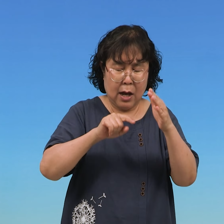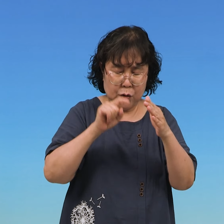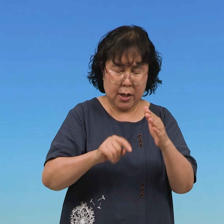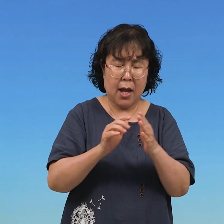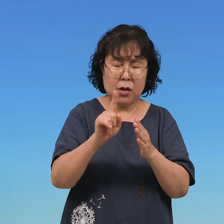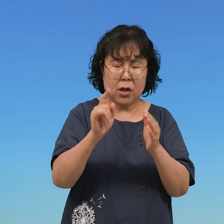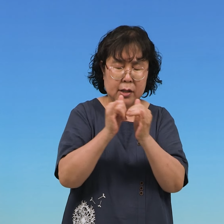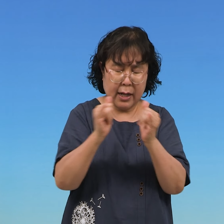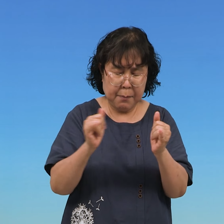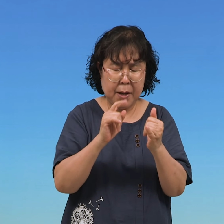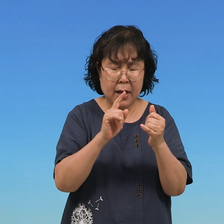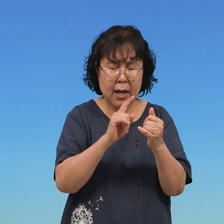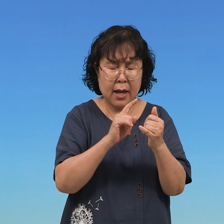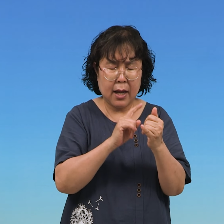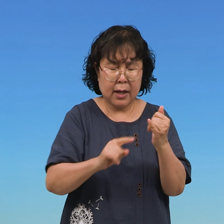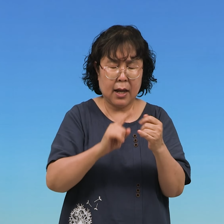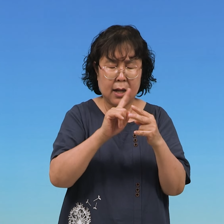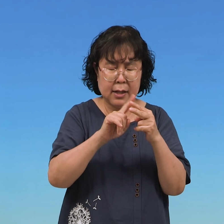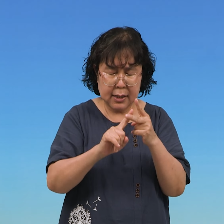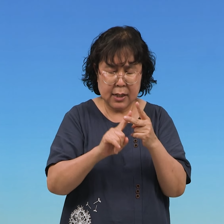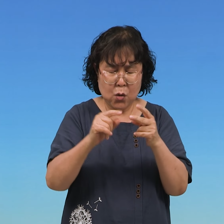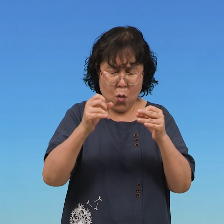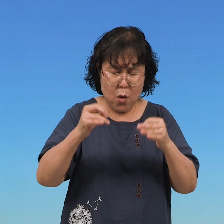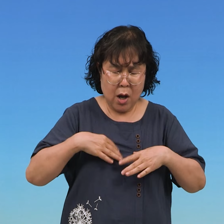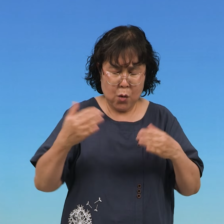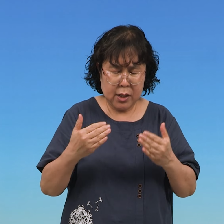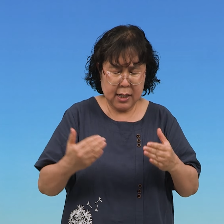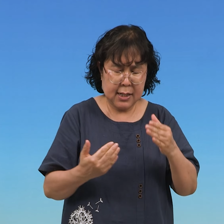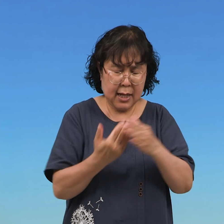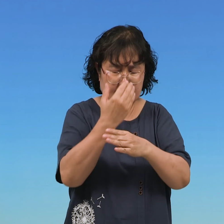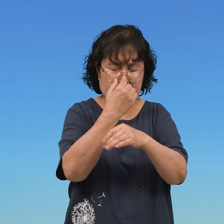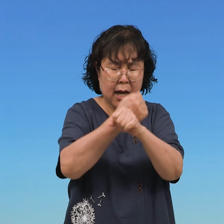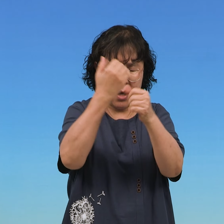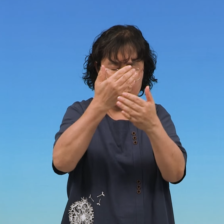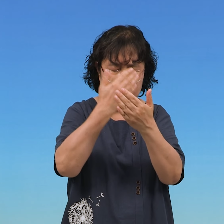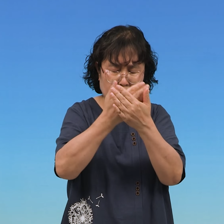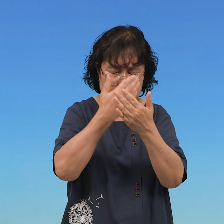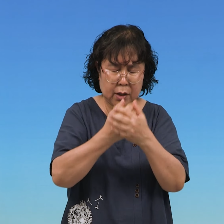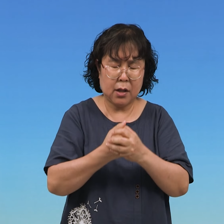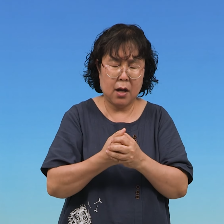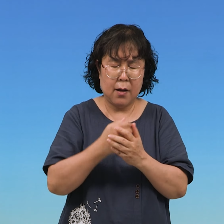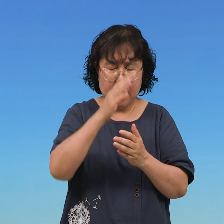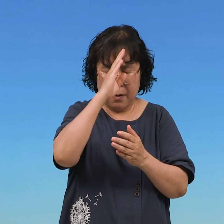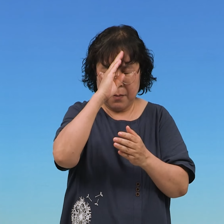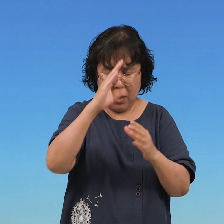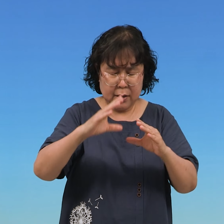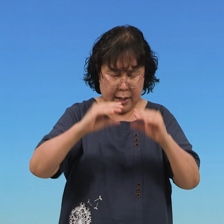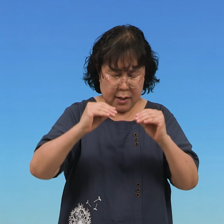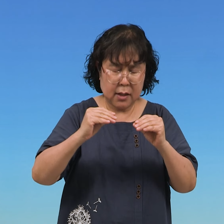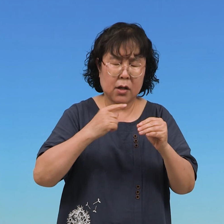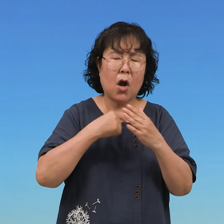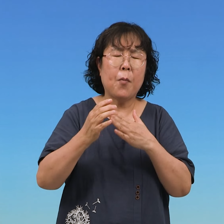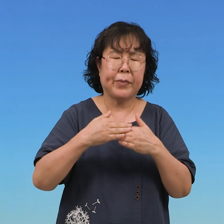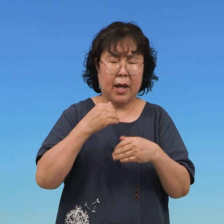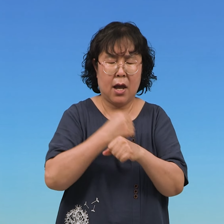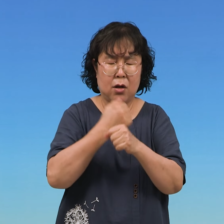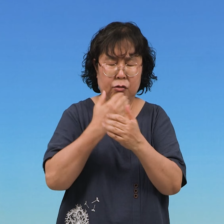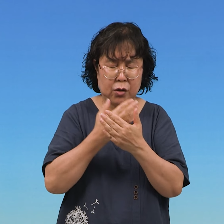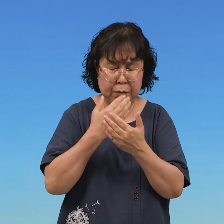권사님에게, 어떤 장로님에게 이 놀라운 사건이 일어나게 하여 주시옵소서. 치유가 일어나게 하여